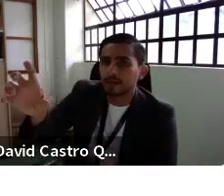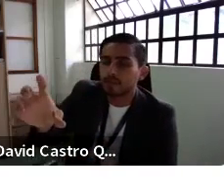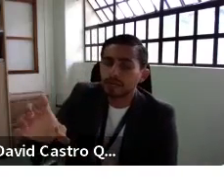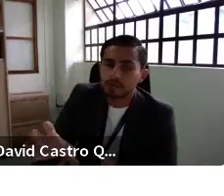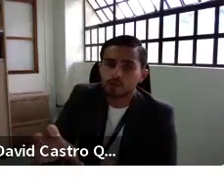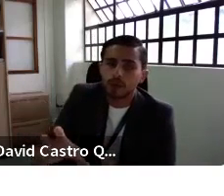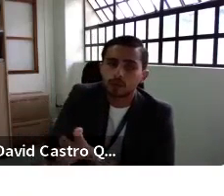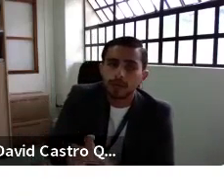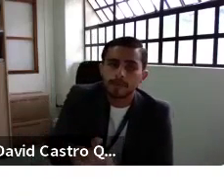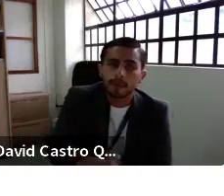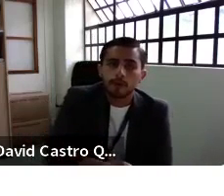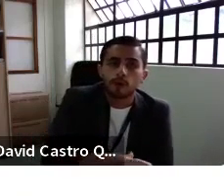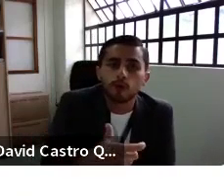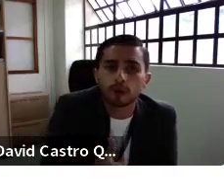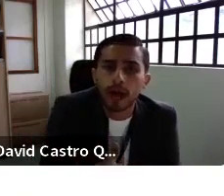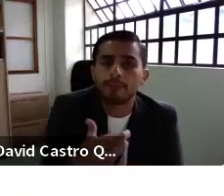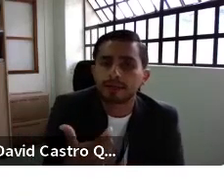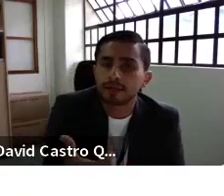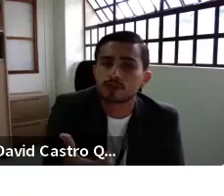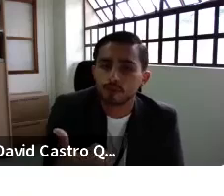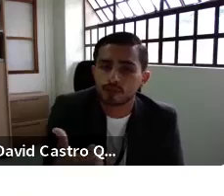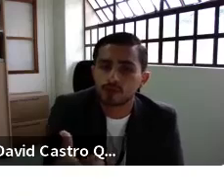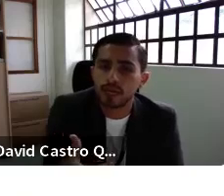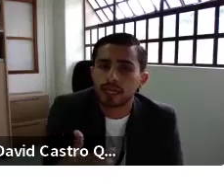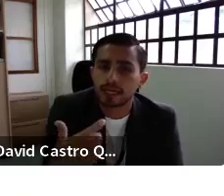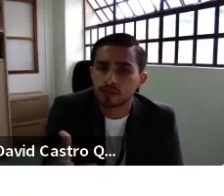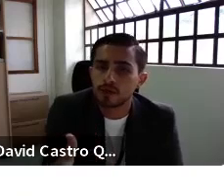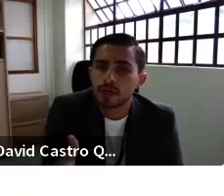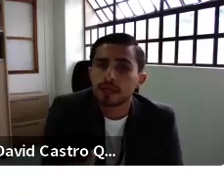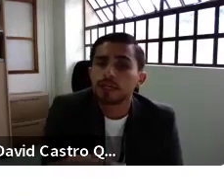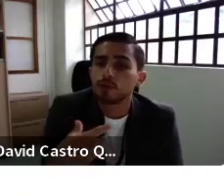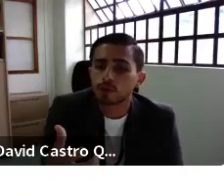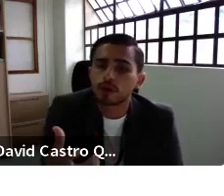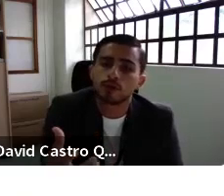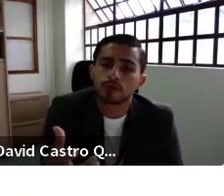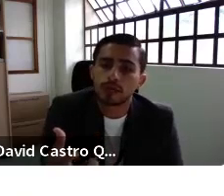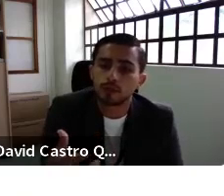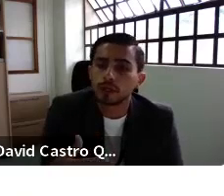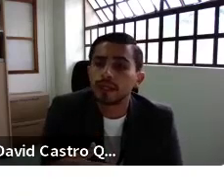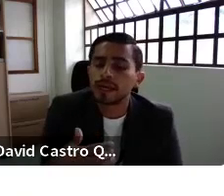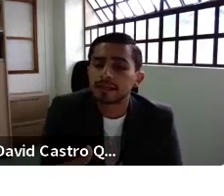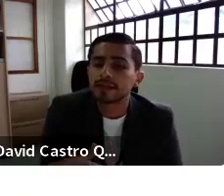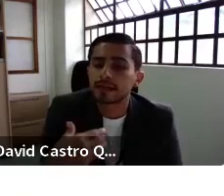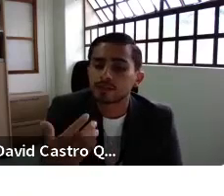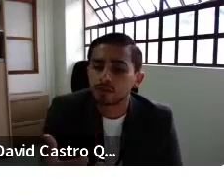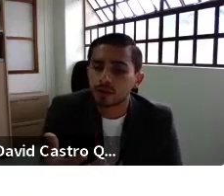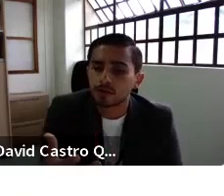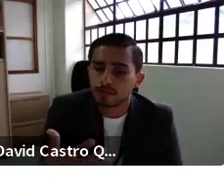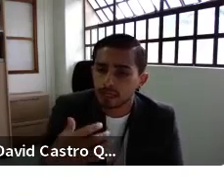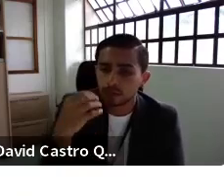implica esa sumatoria ocurre a partir de esos procesos de generación y uso del conocimiento y de esa interacción de conocimientos